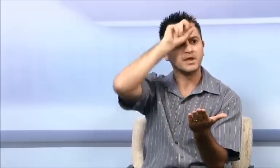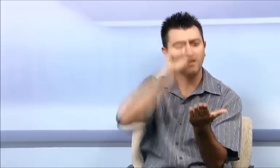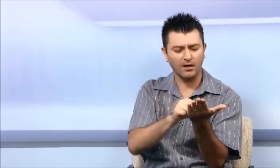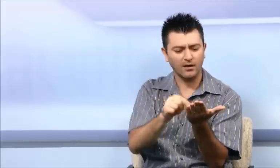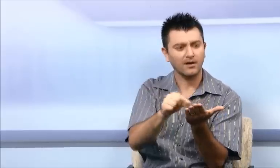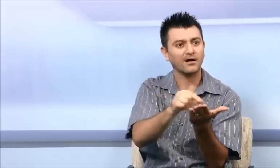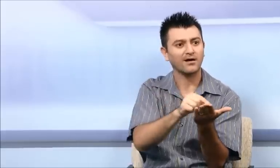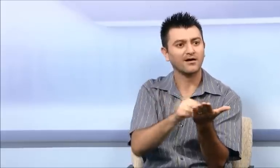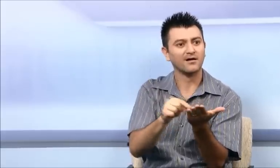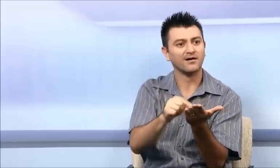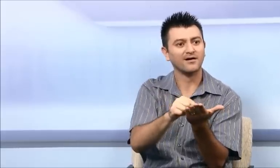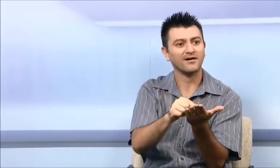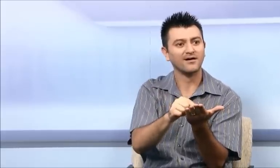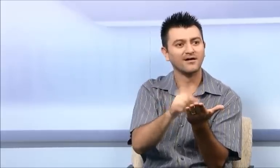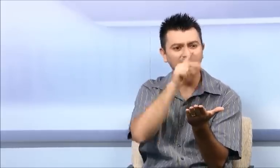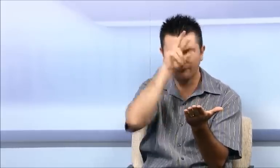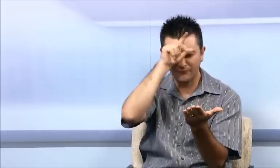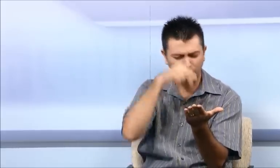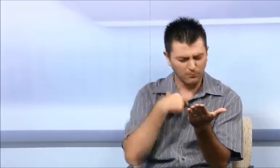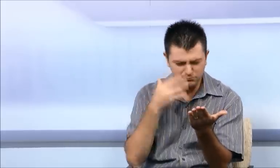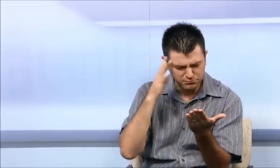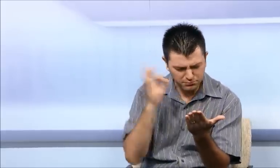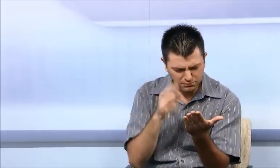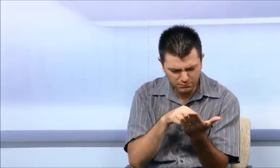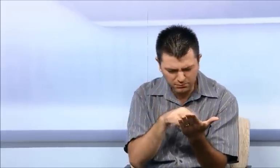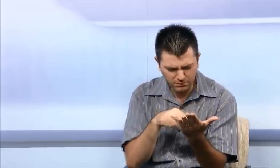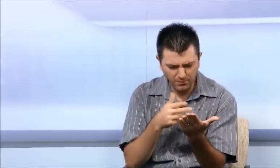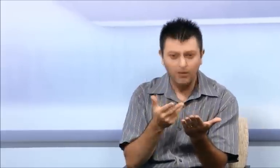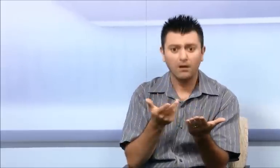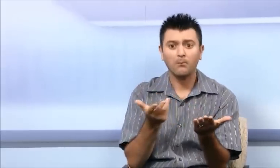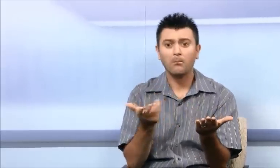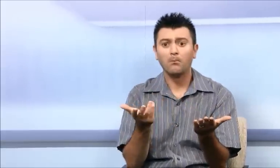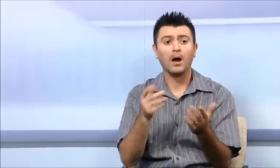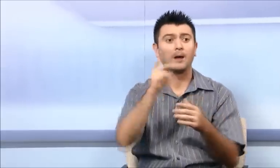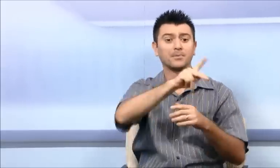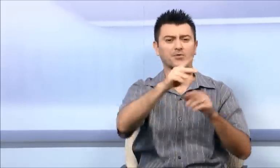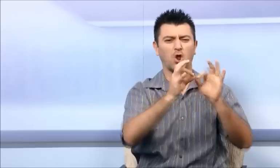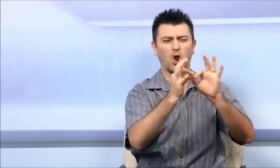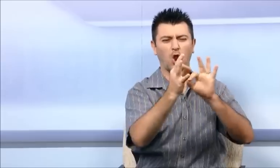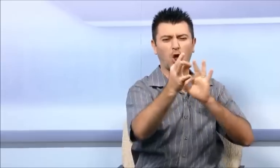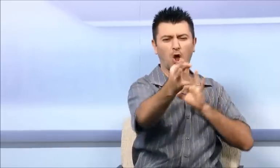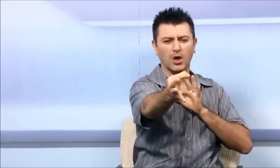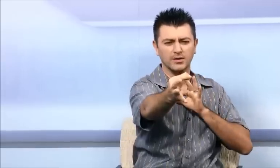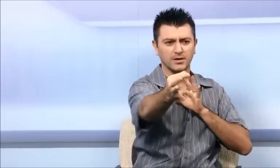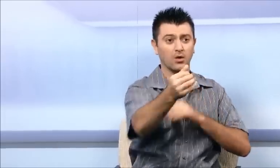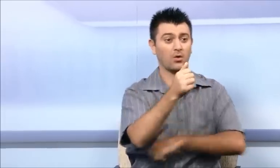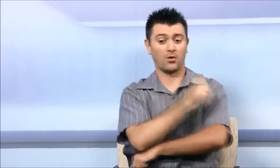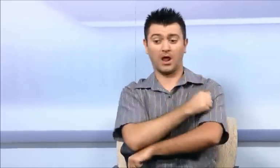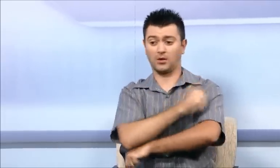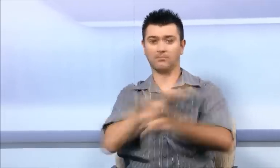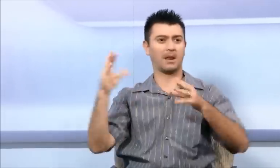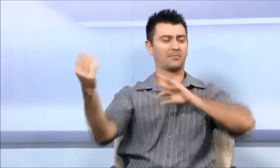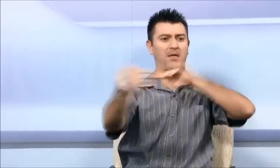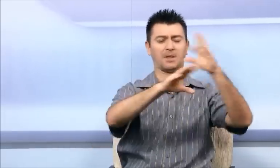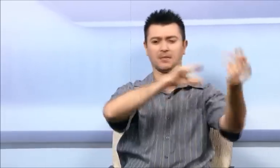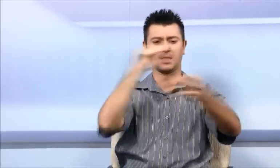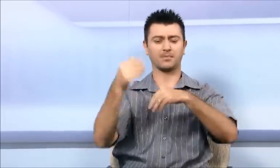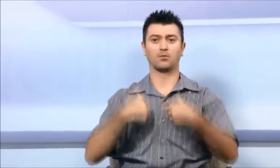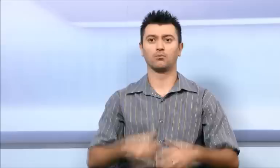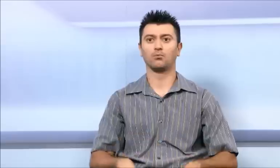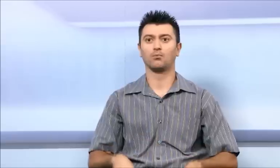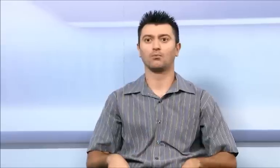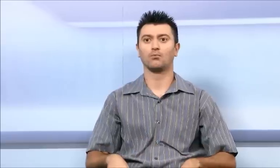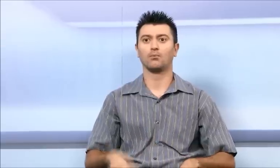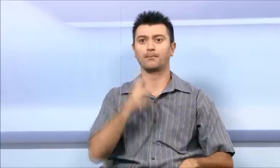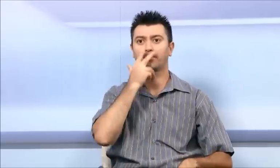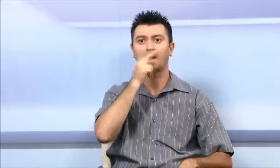lá, parecia que era um monte de formiguinha no livro. Que ele não tinha conhecimento nenhum de letras, de palavras. Ele via